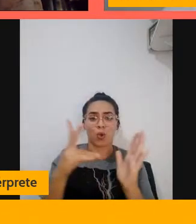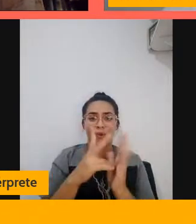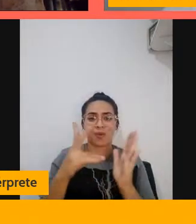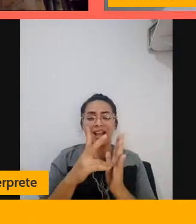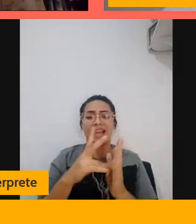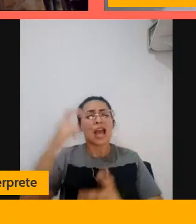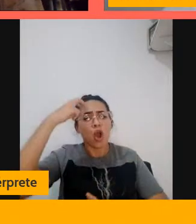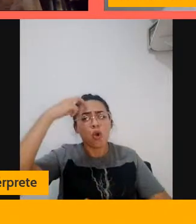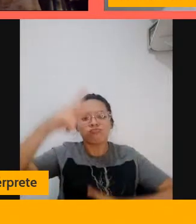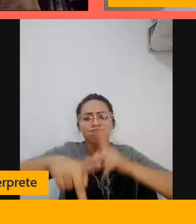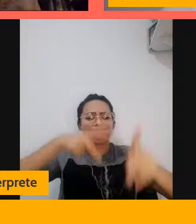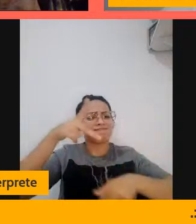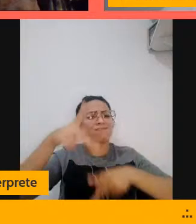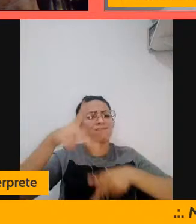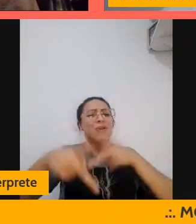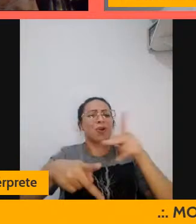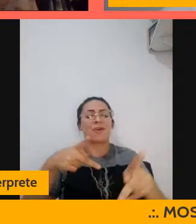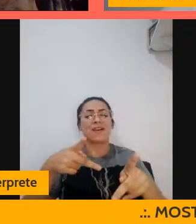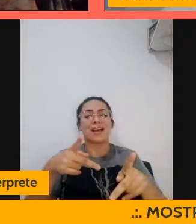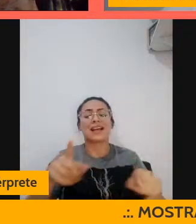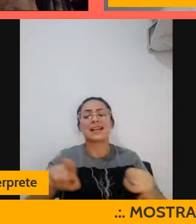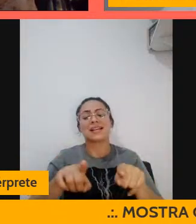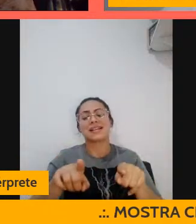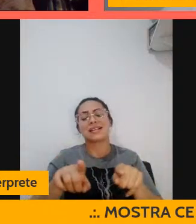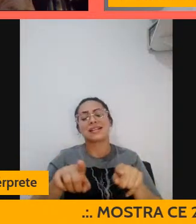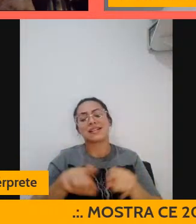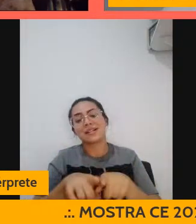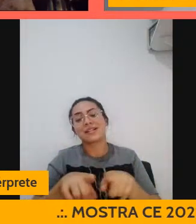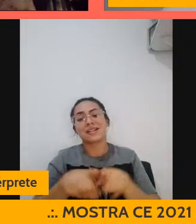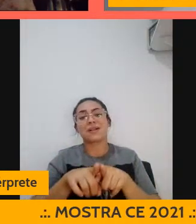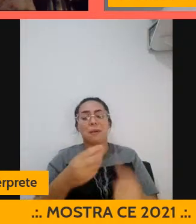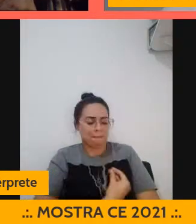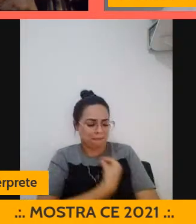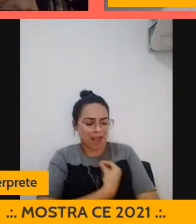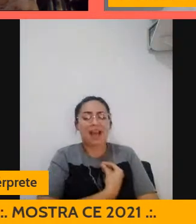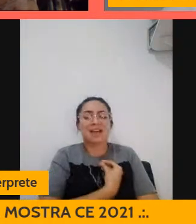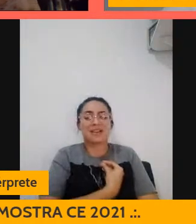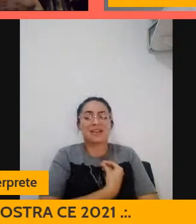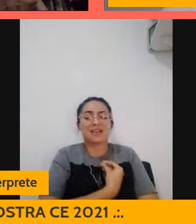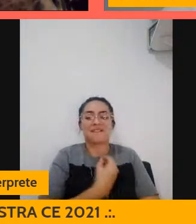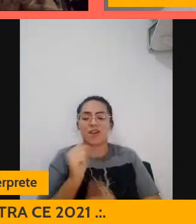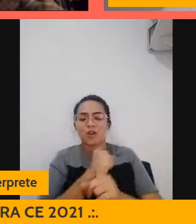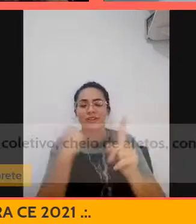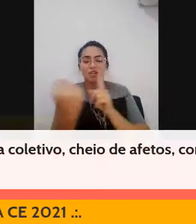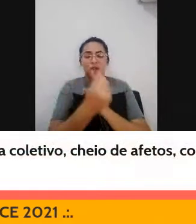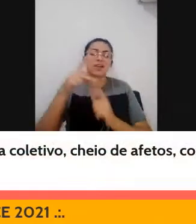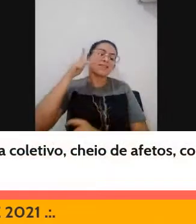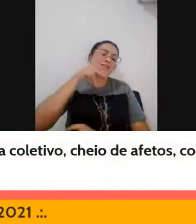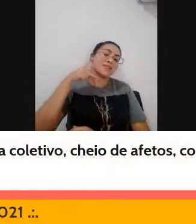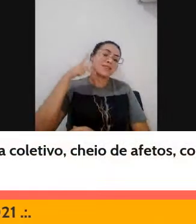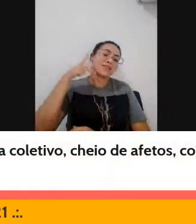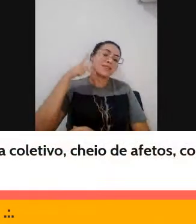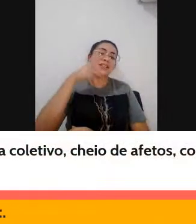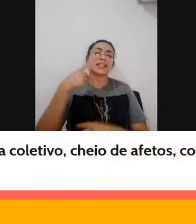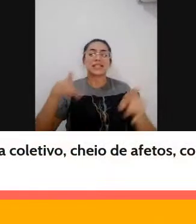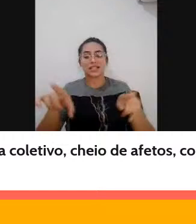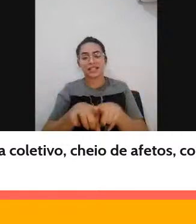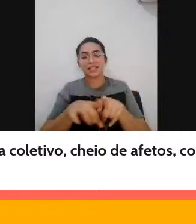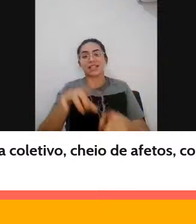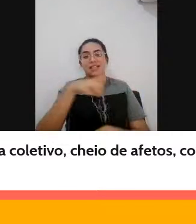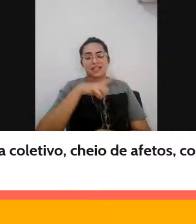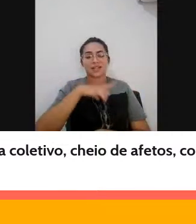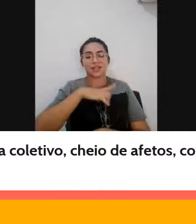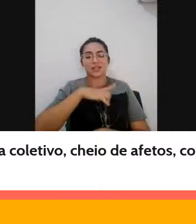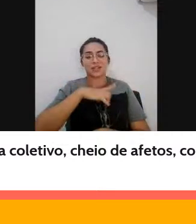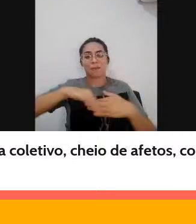popular, né, mas da presença da vida, né, da nossa sociedade paraibana aqui dentro, né, para além do que a